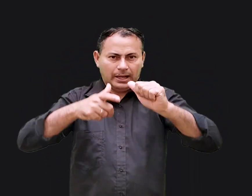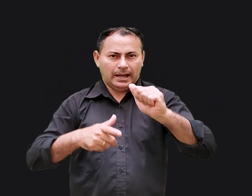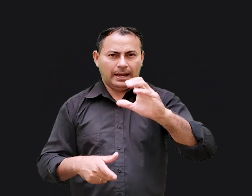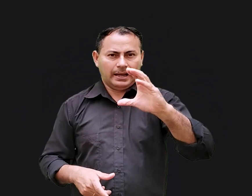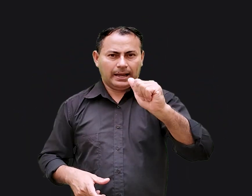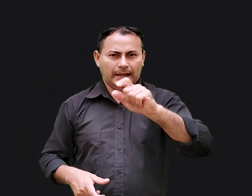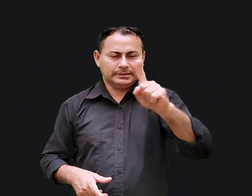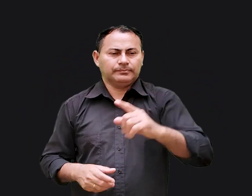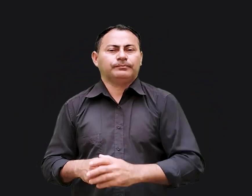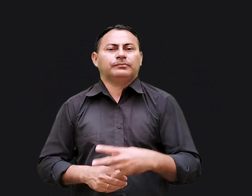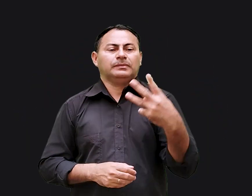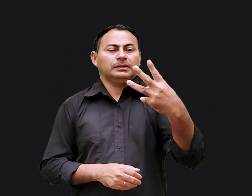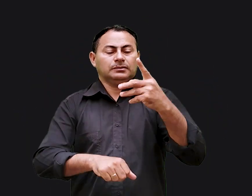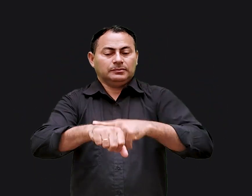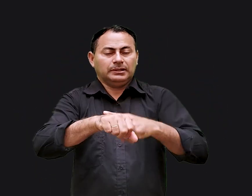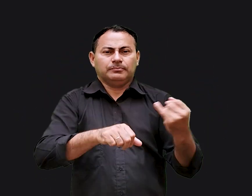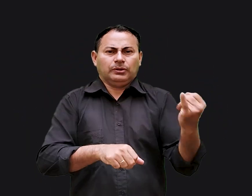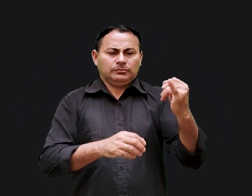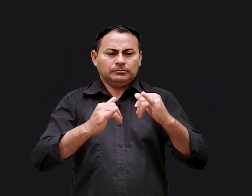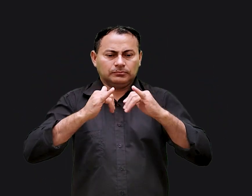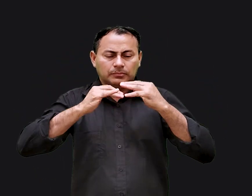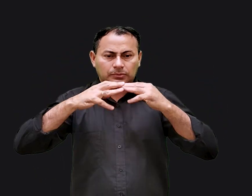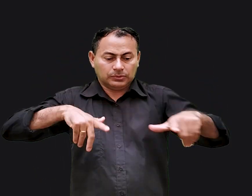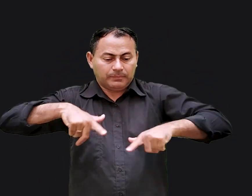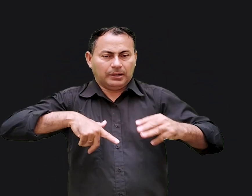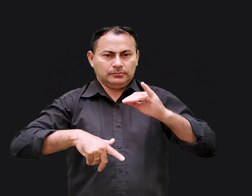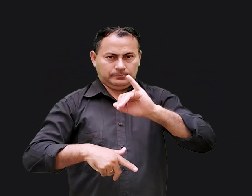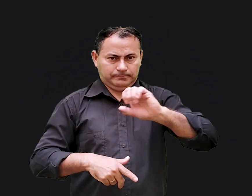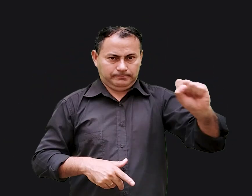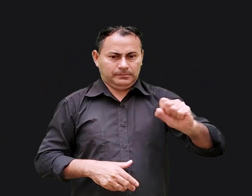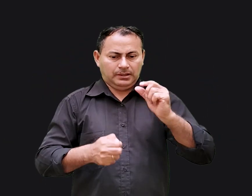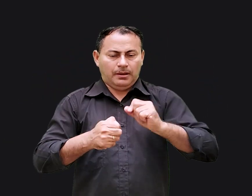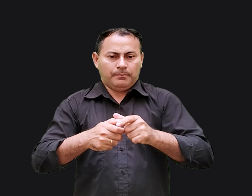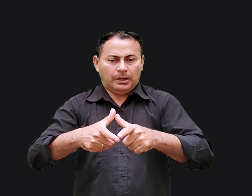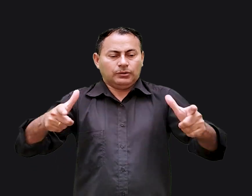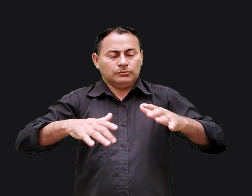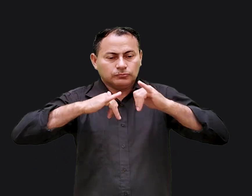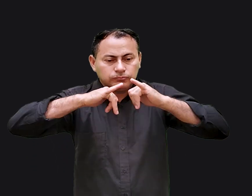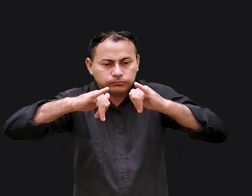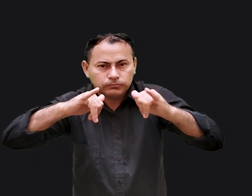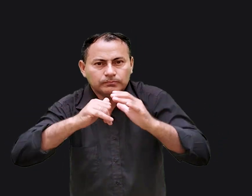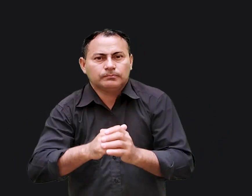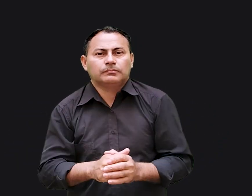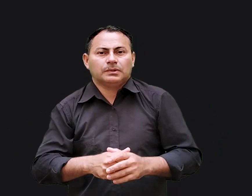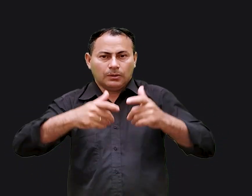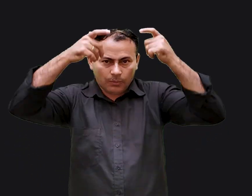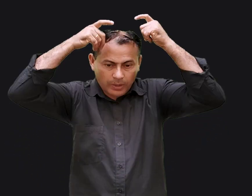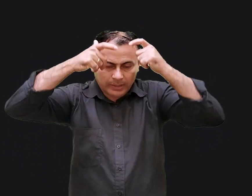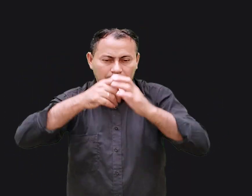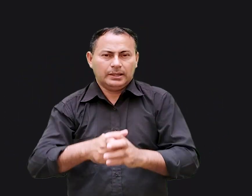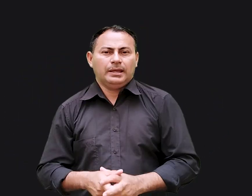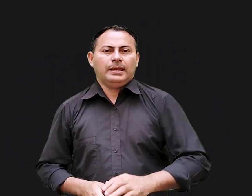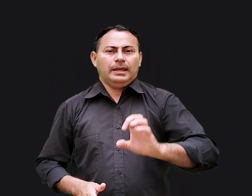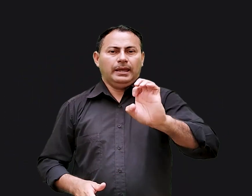Acás. O terceiro período importante no ministério de Isaías, quando ele fez a maioria de suas pregações, foi sob o reinado do rei